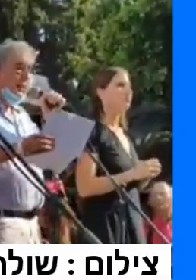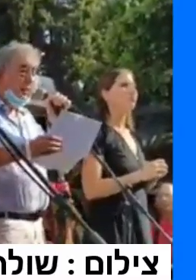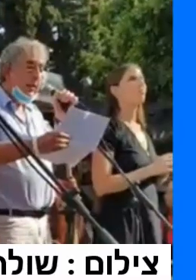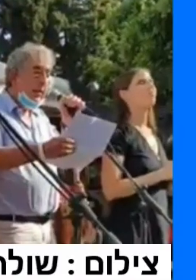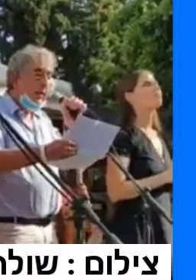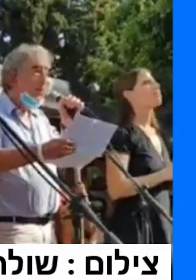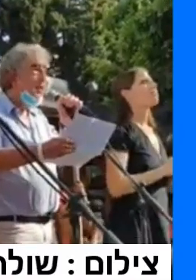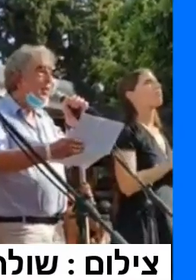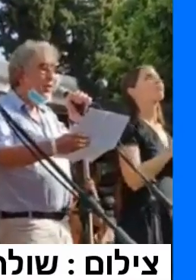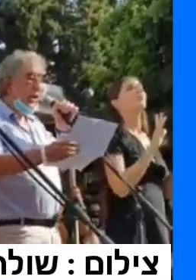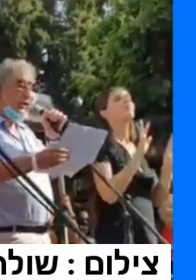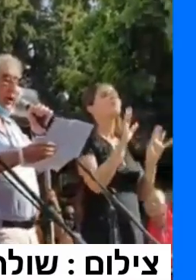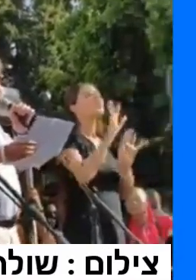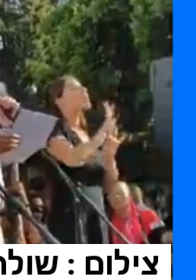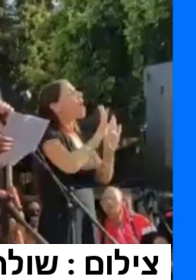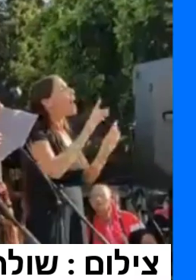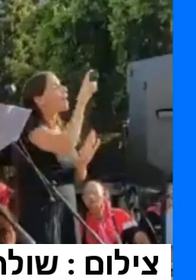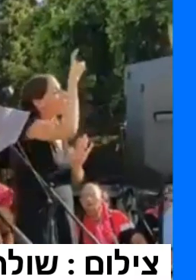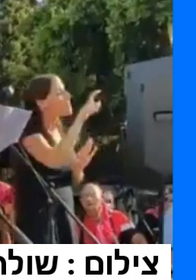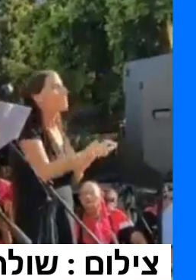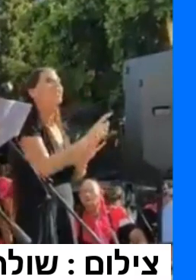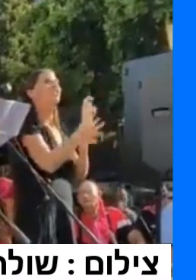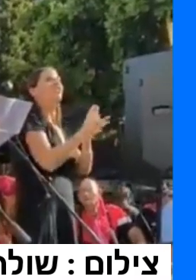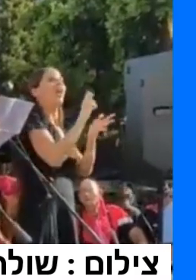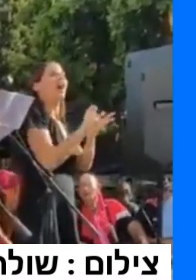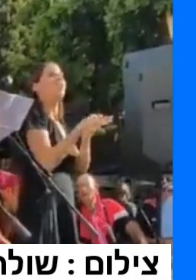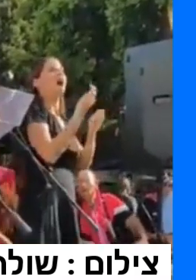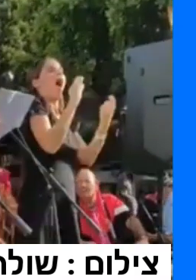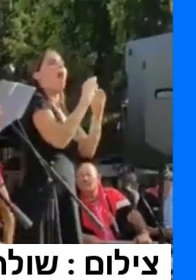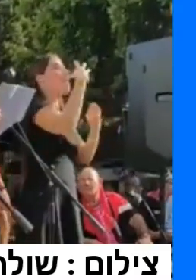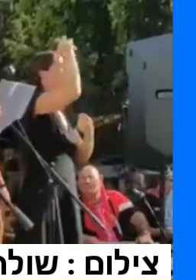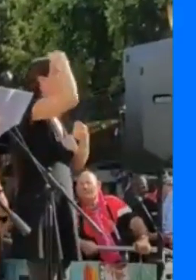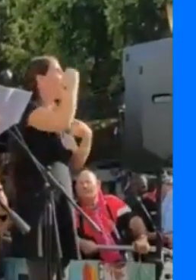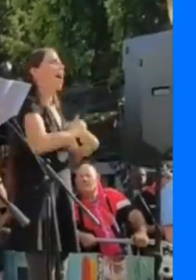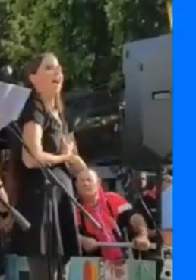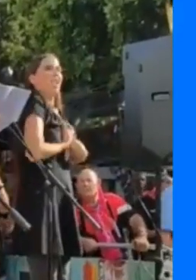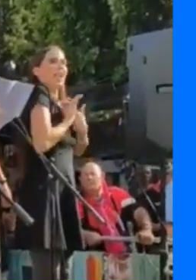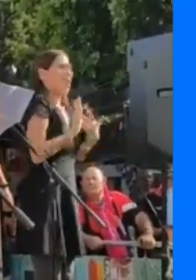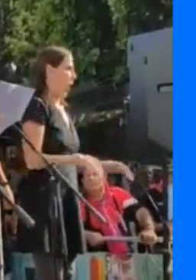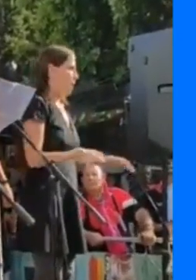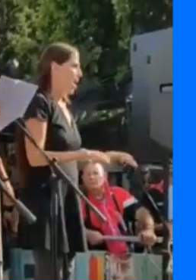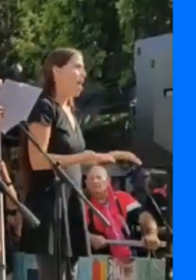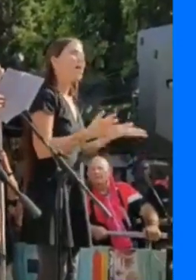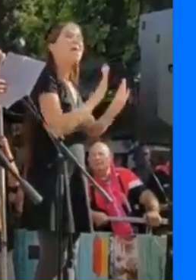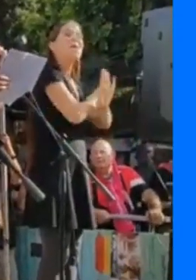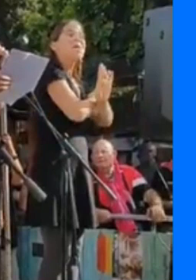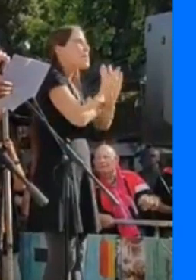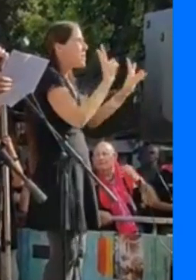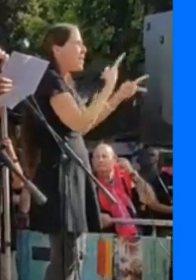רק מי שכתב על מלך נטול חמלה, בלתי